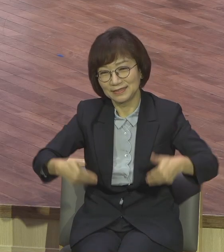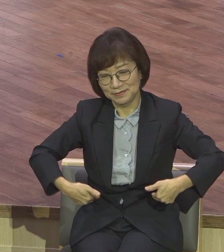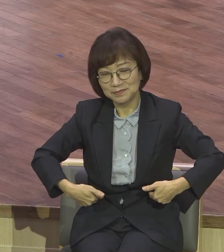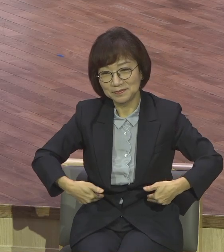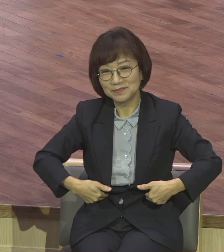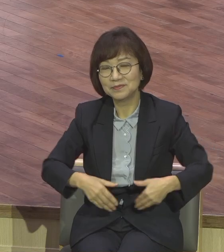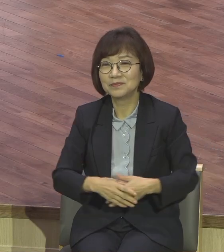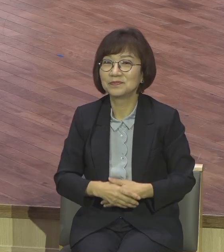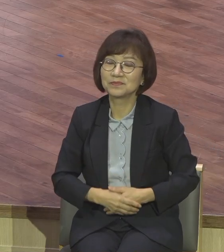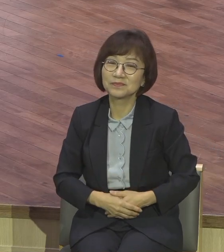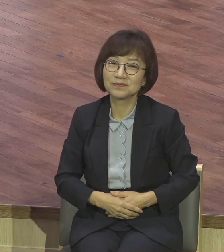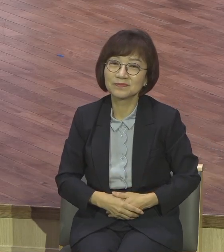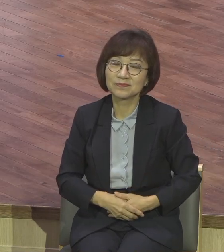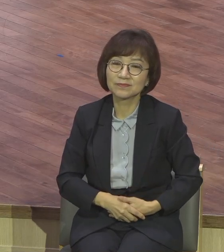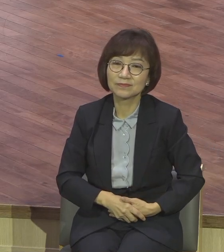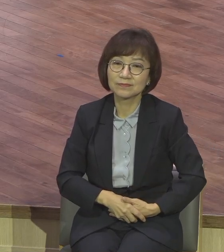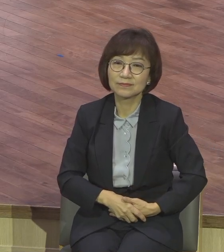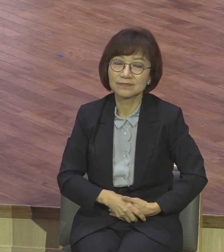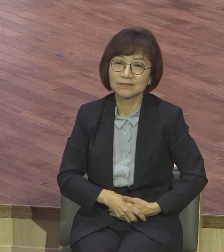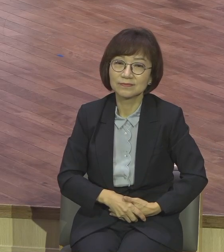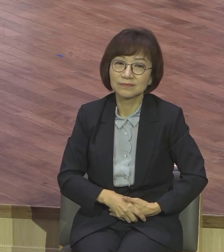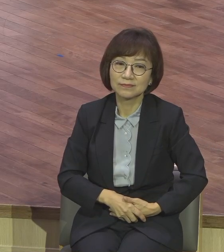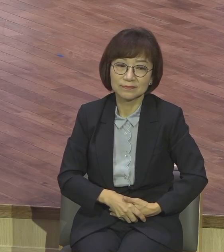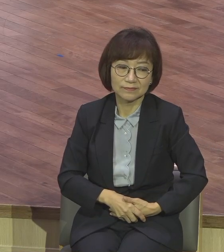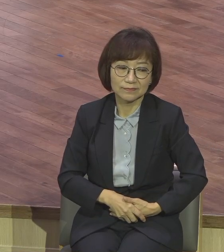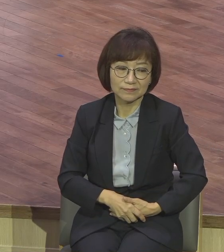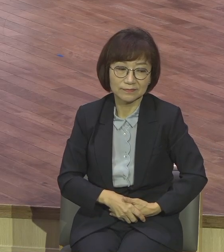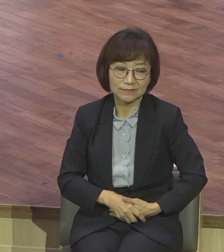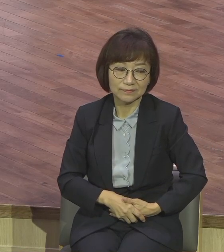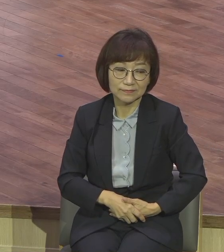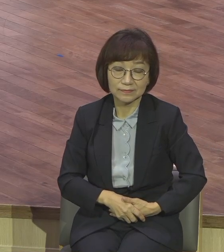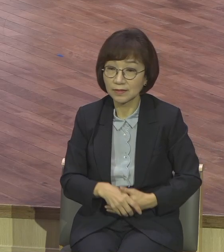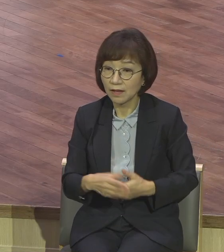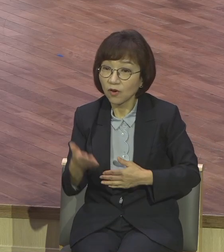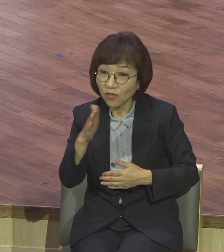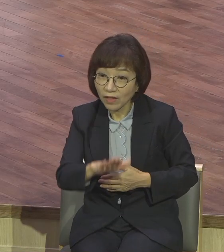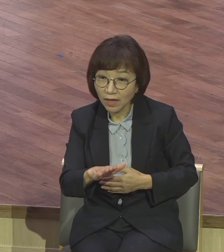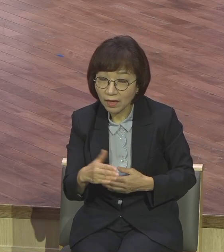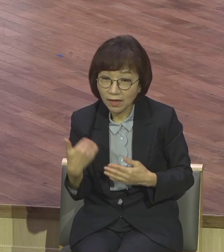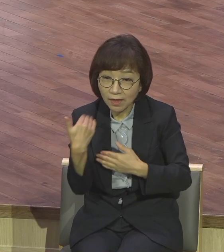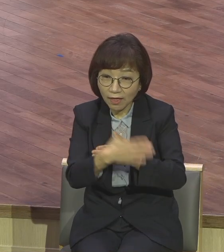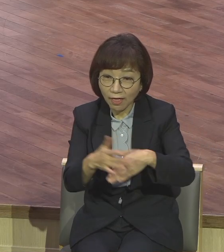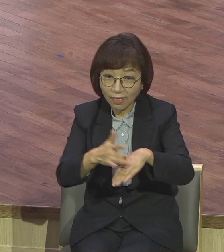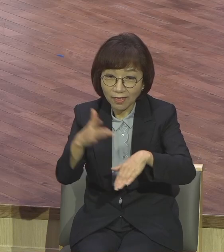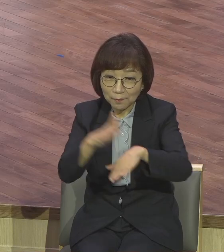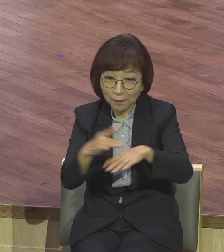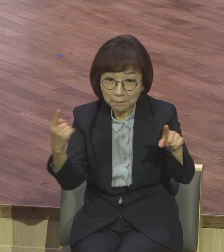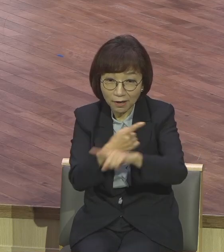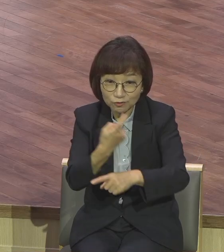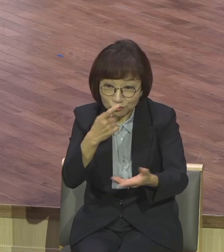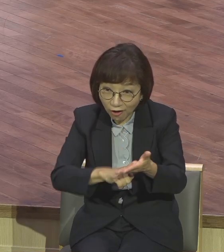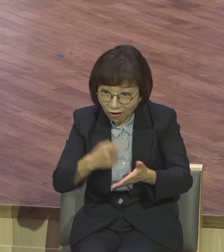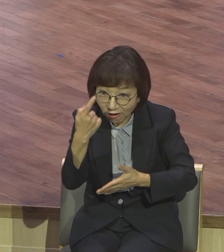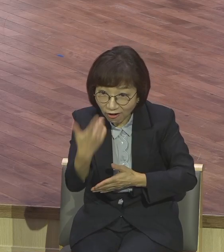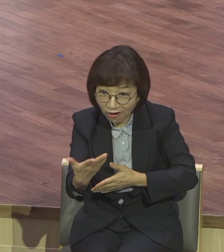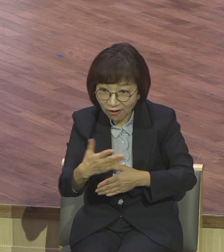자, 그런데 이런 우리 체질 개선이 쉽게 이루어지지 않습니다. 체질을